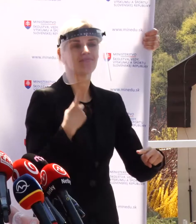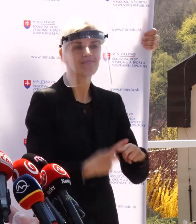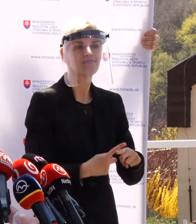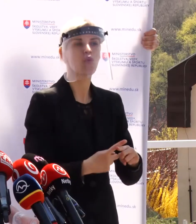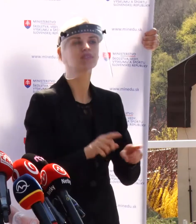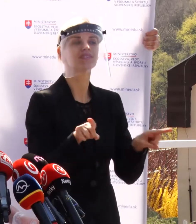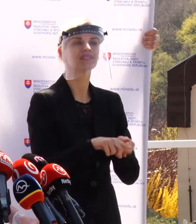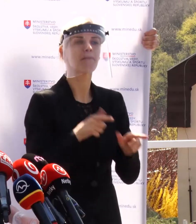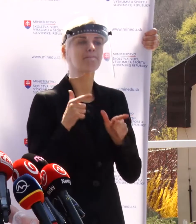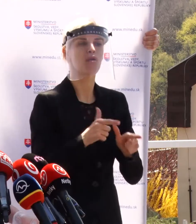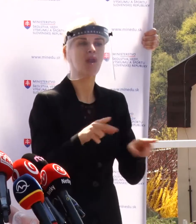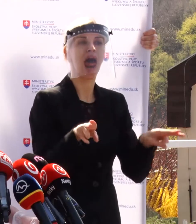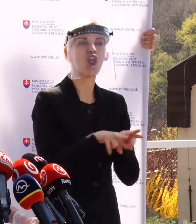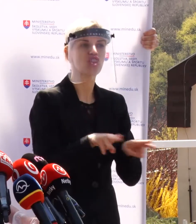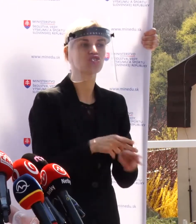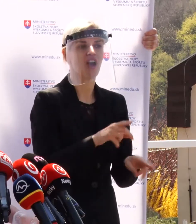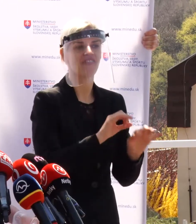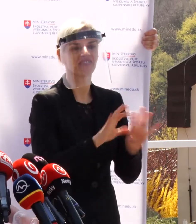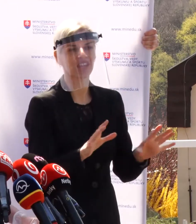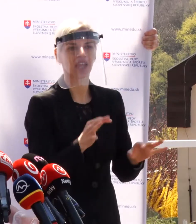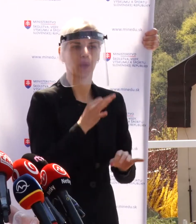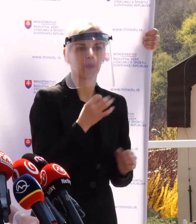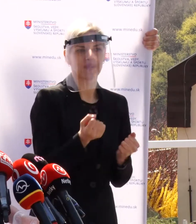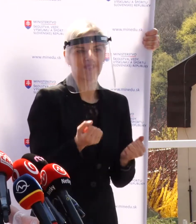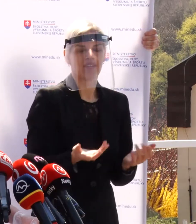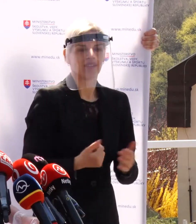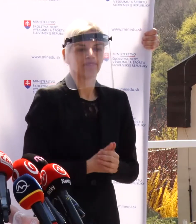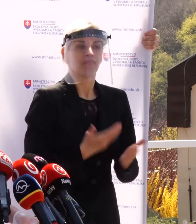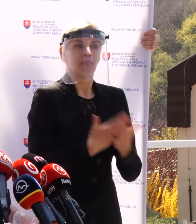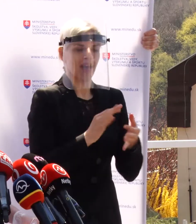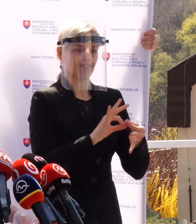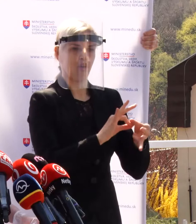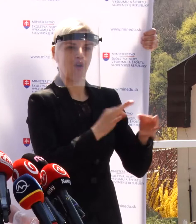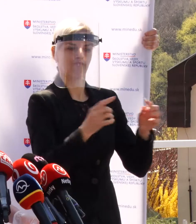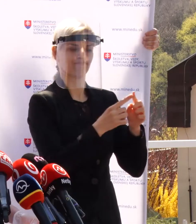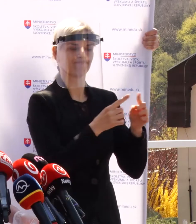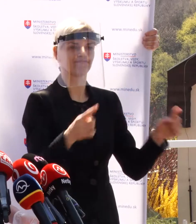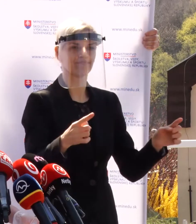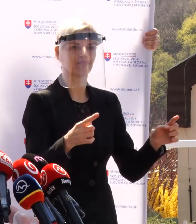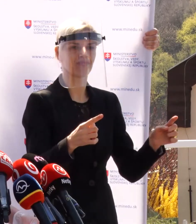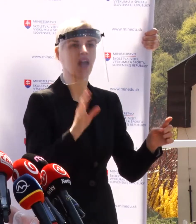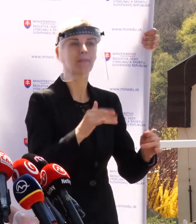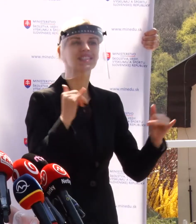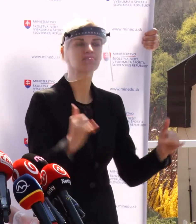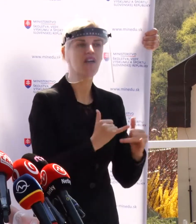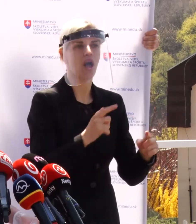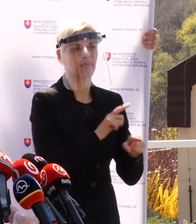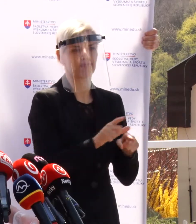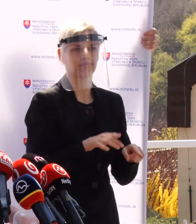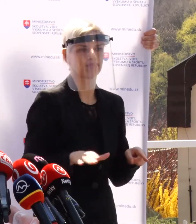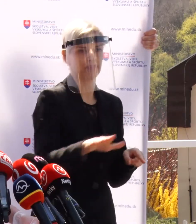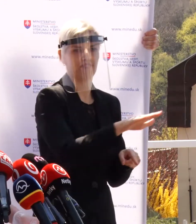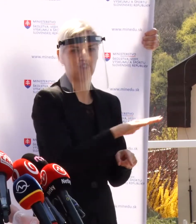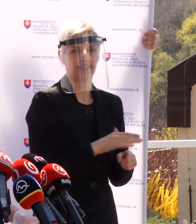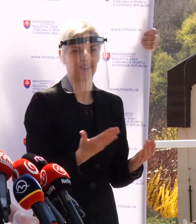rovnakú podporu rodičov. S týmto sme vlastne sa snažili formulovať tie odporúčania tak, aby tá spravodlivosť pri hodnotení žiakov bola